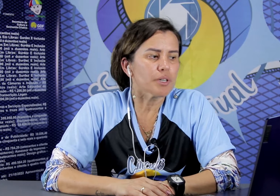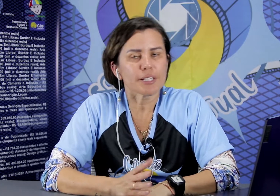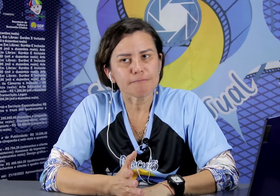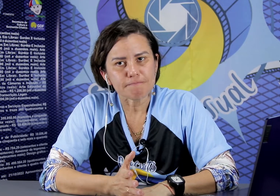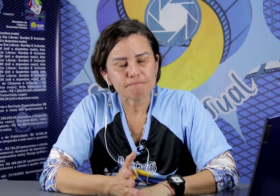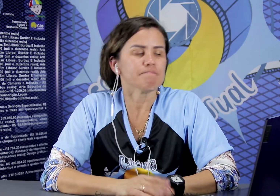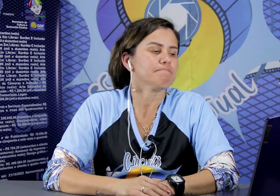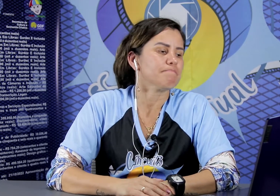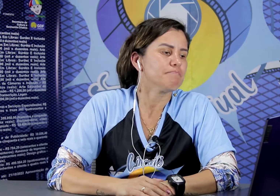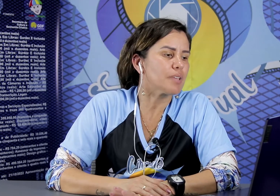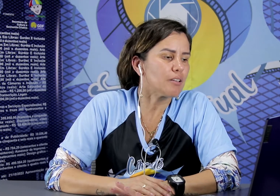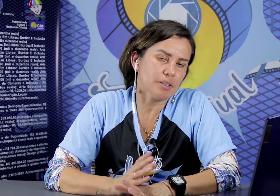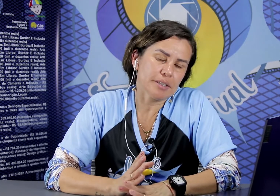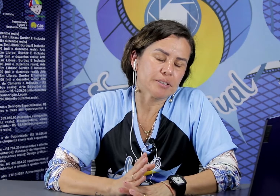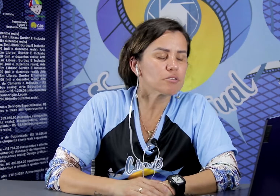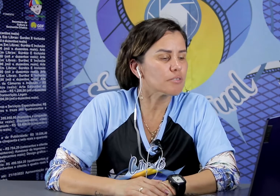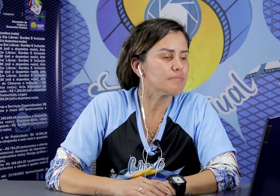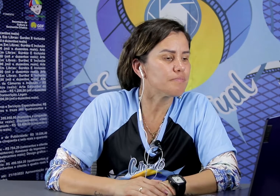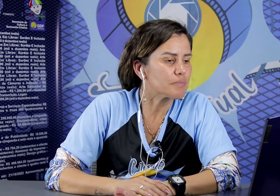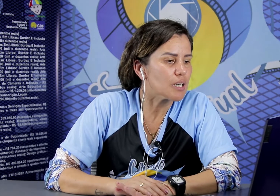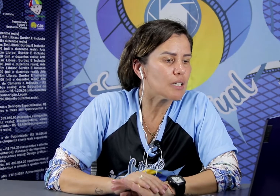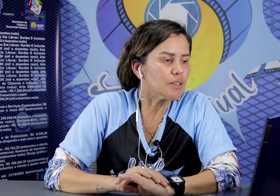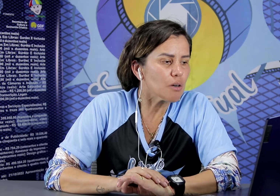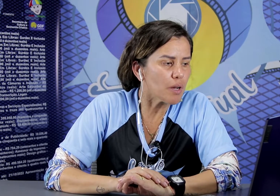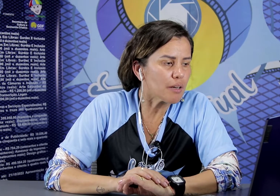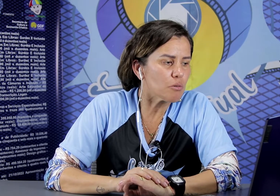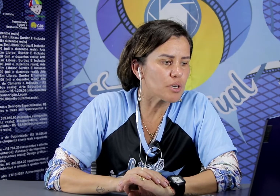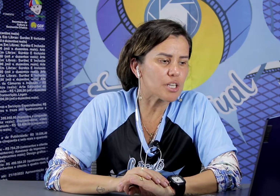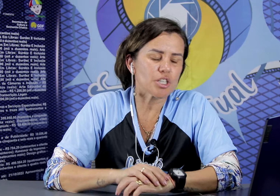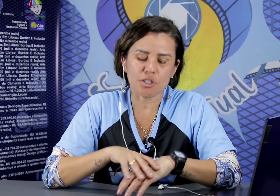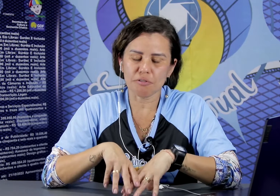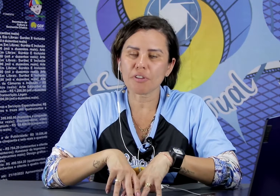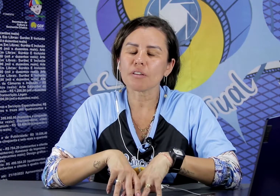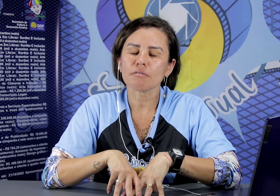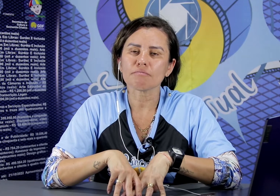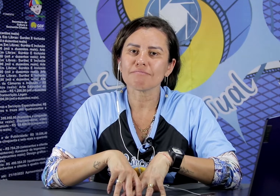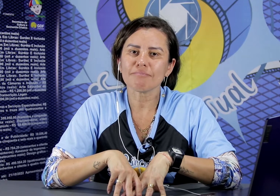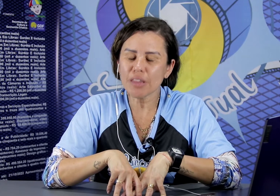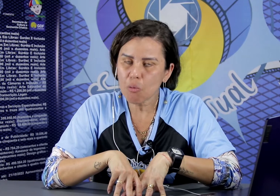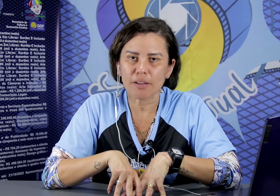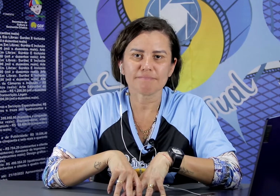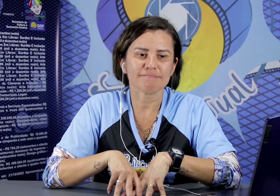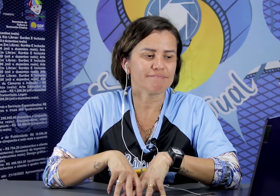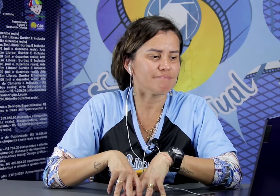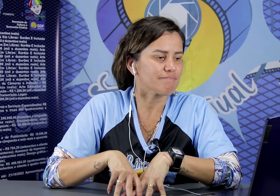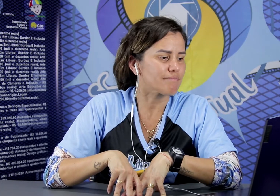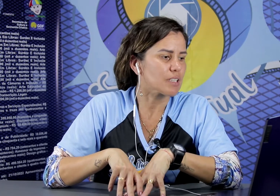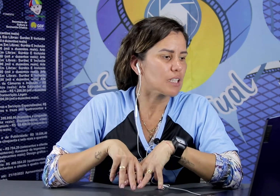Porém, né, no entanto, não é o que a gente vê. Não é. Então,